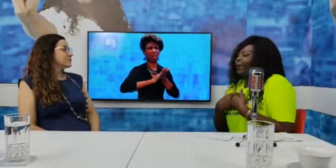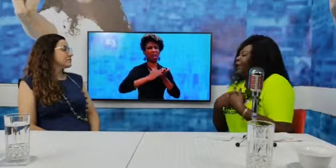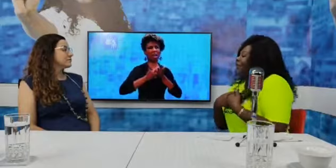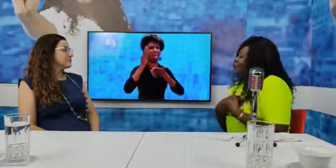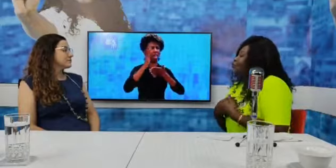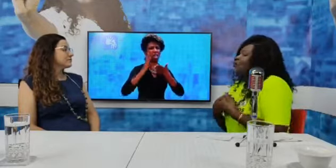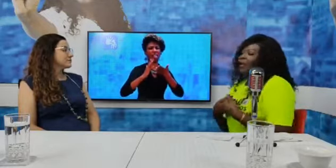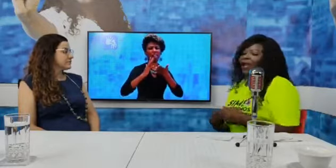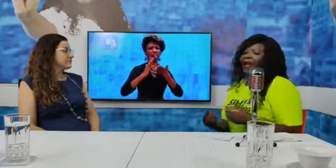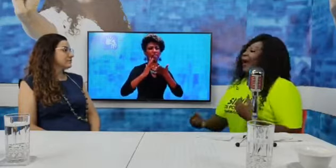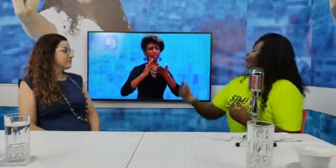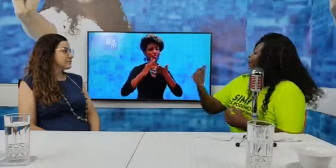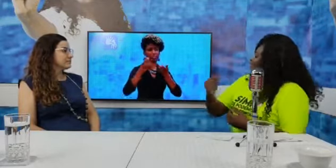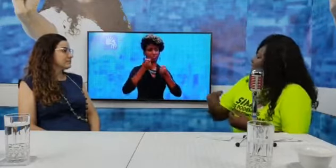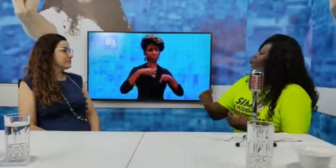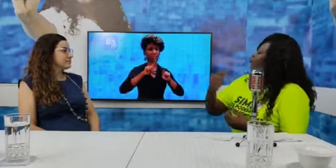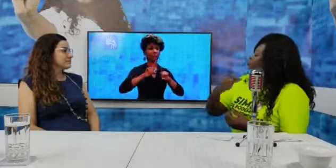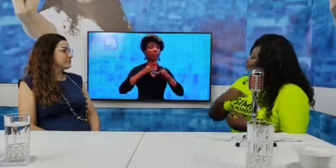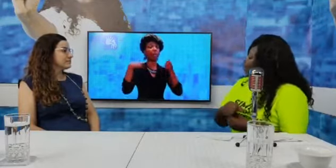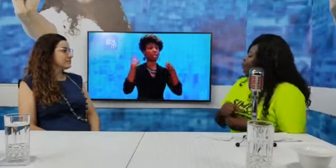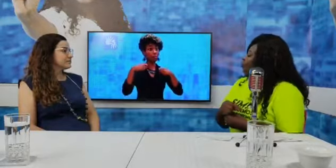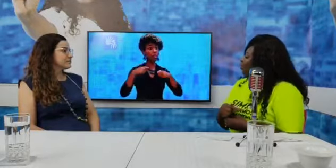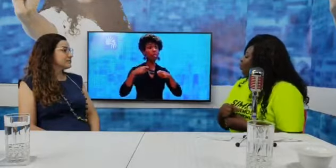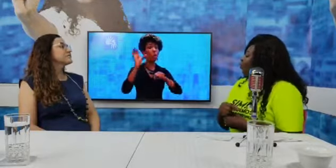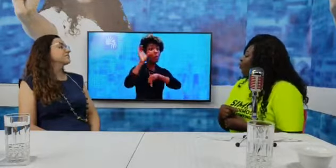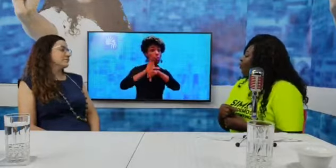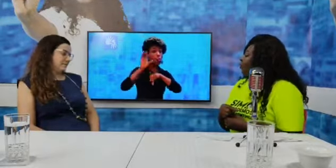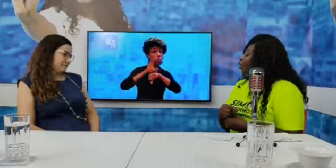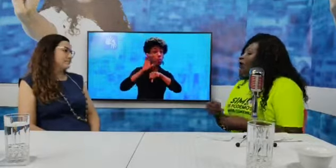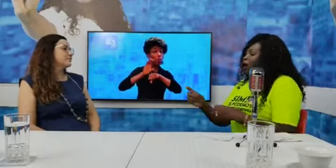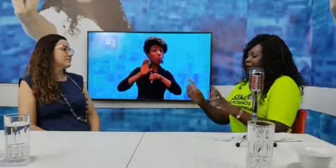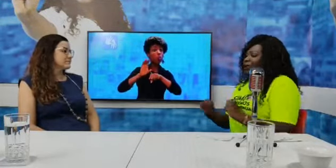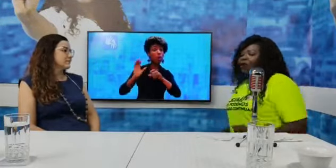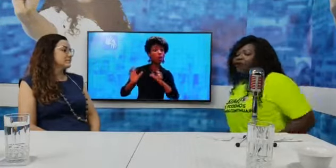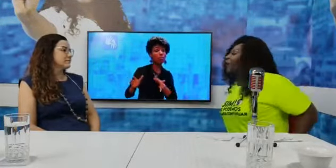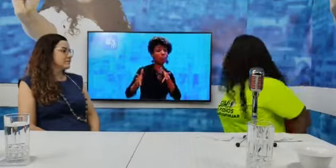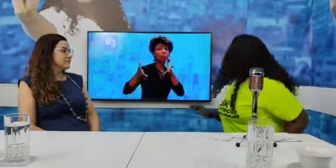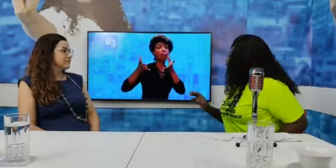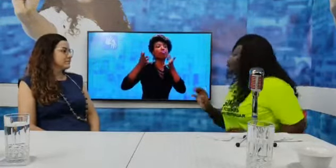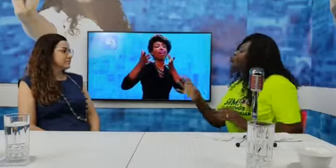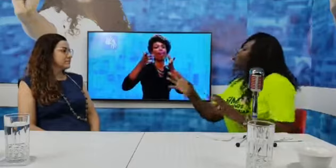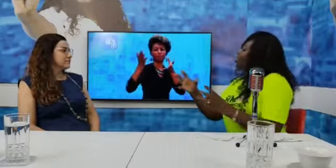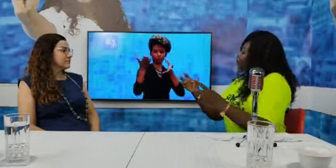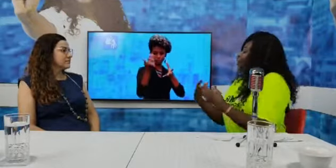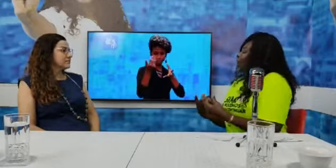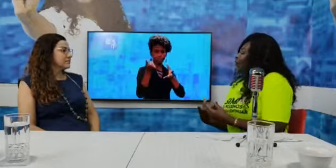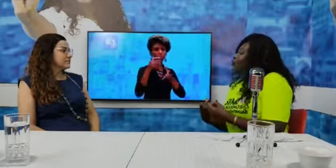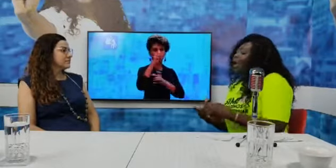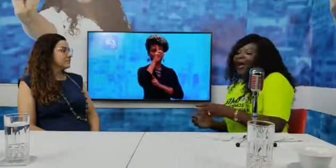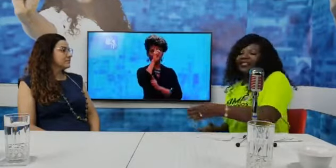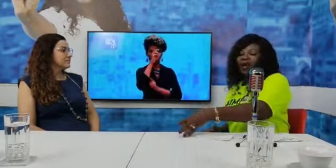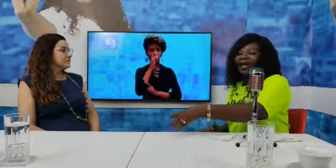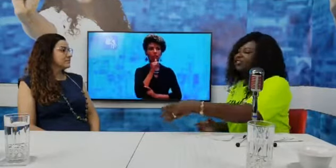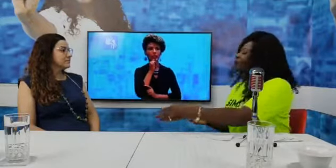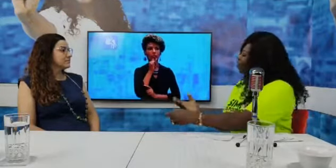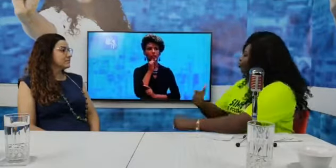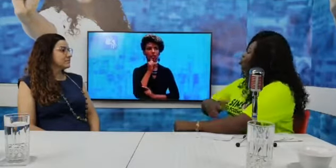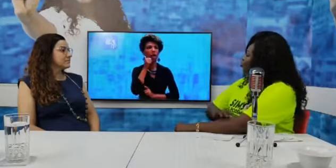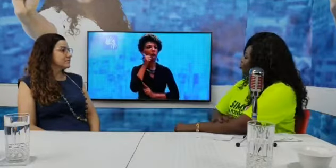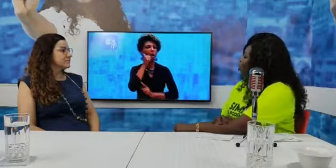que é preciso é capacitar os funcionários que já se encontram. Olha, vamos lá, nos hospitais, as